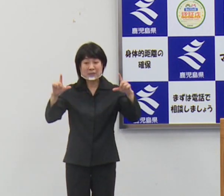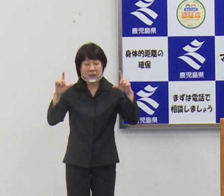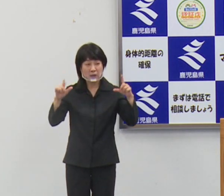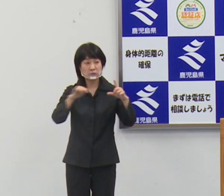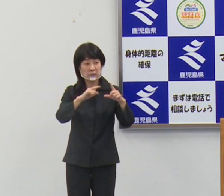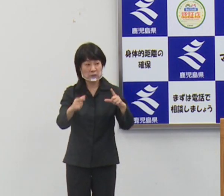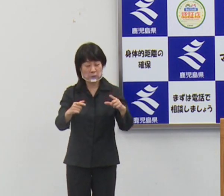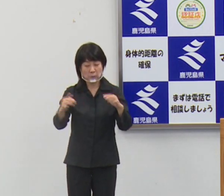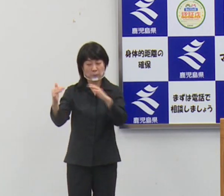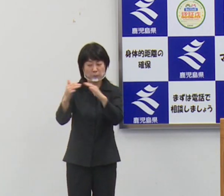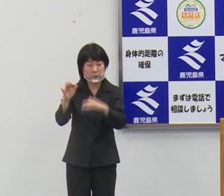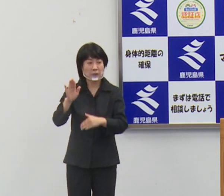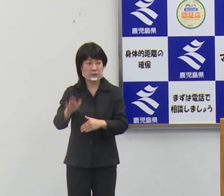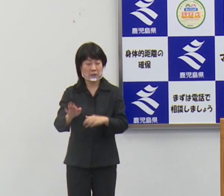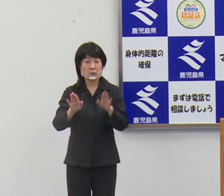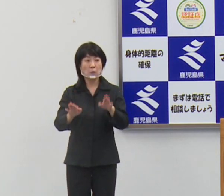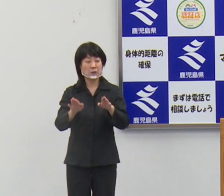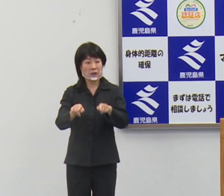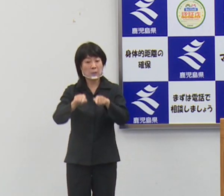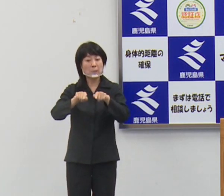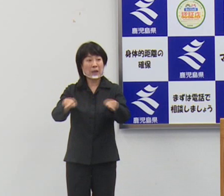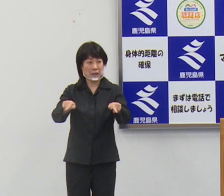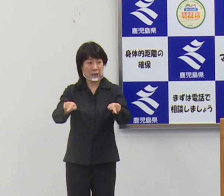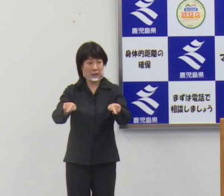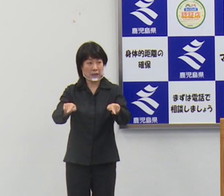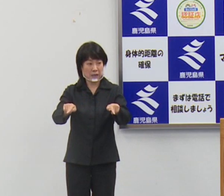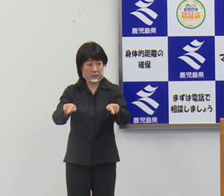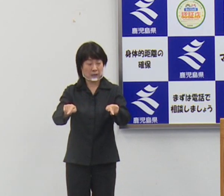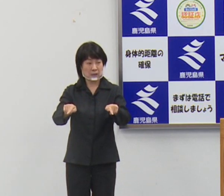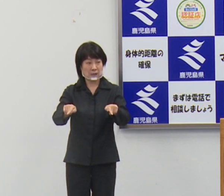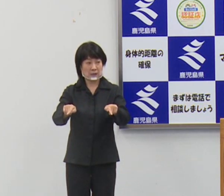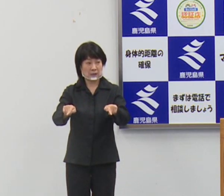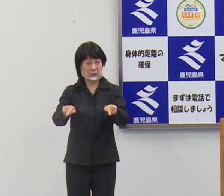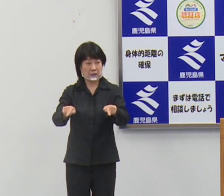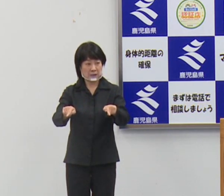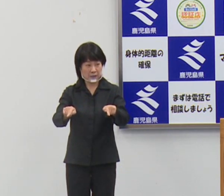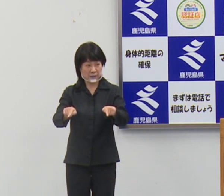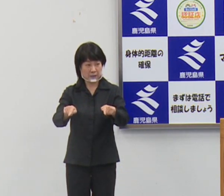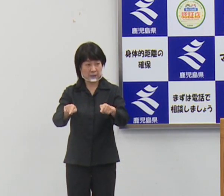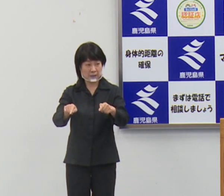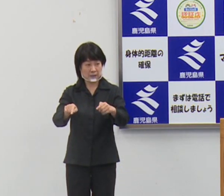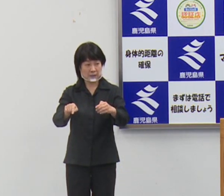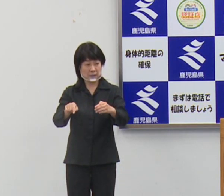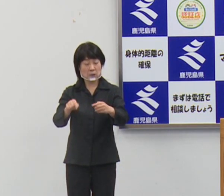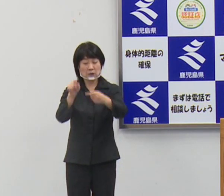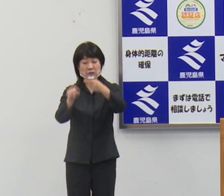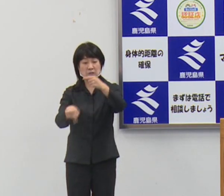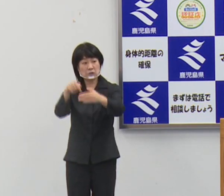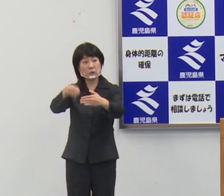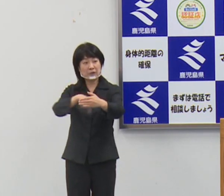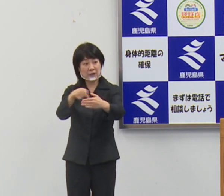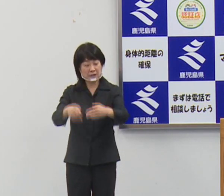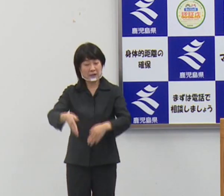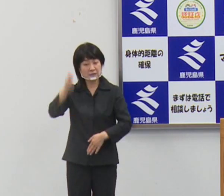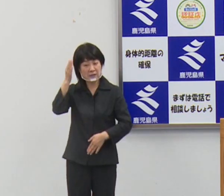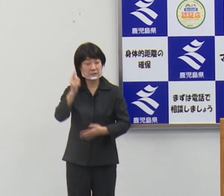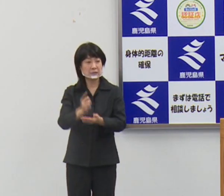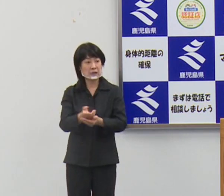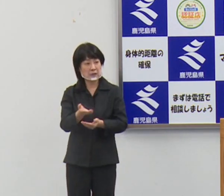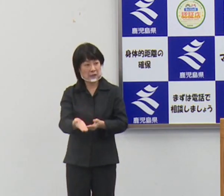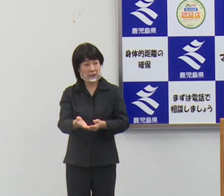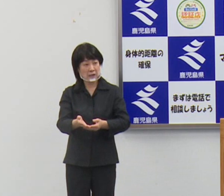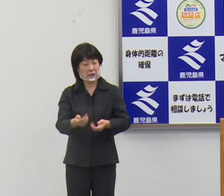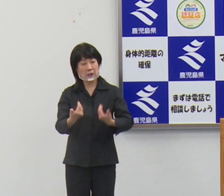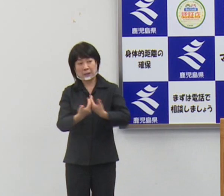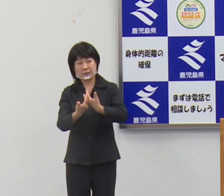ったと思います。今回命令を出すことに対して町内でどのような意見があったのか、賛成だけだったのか、いろんな反